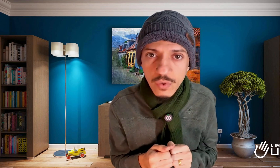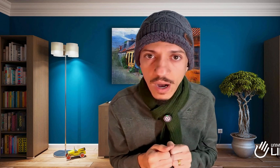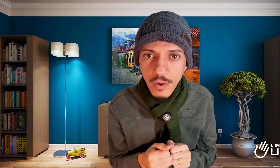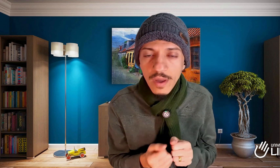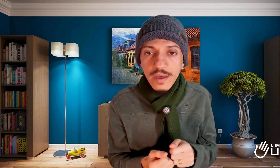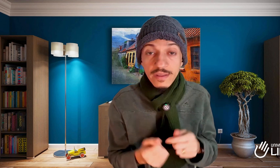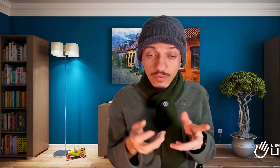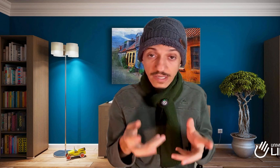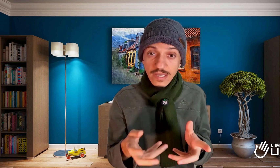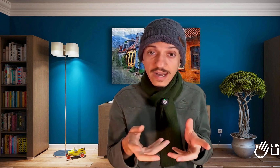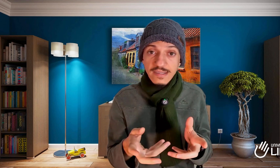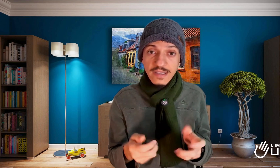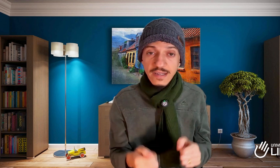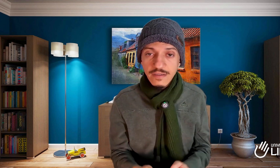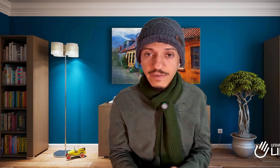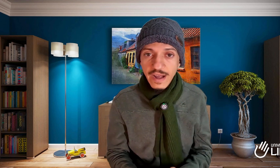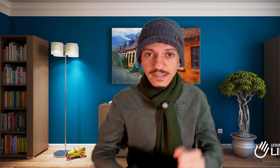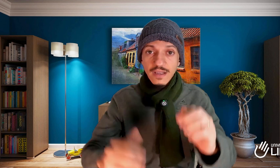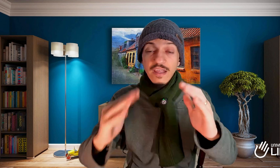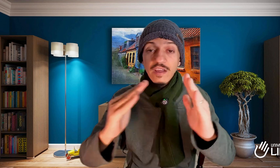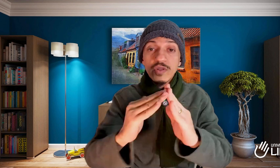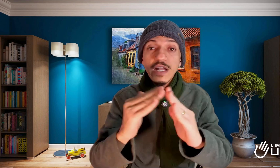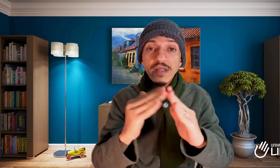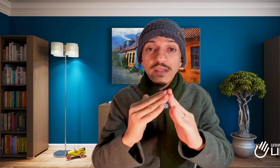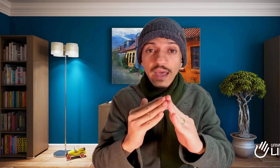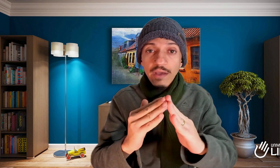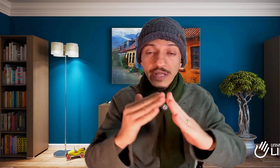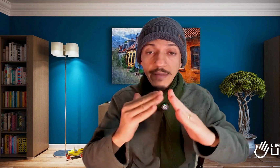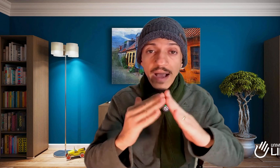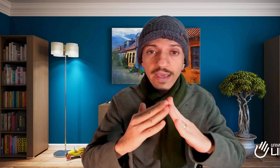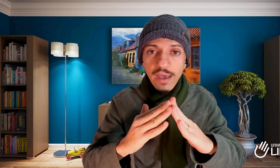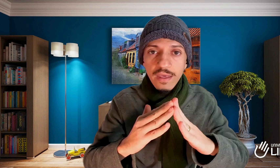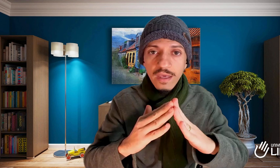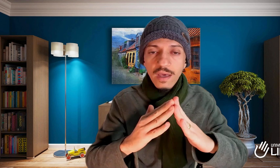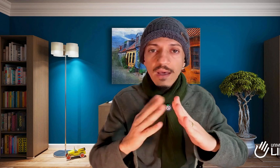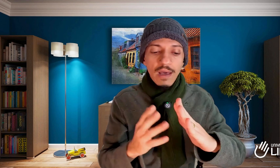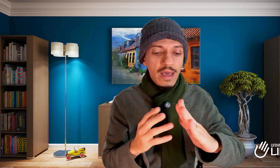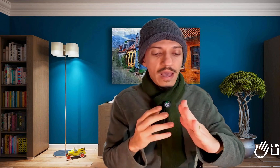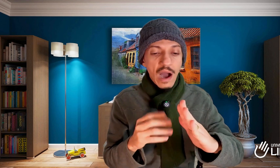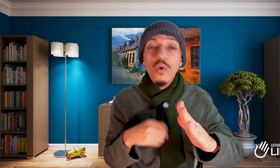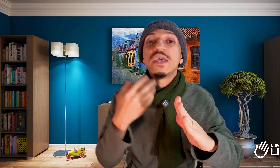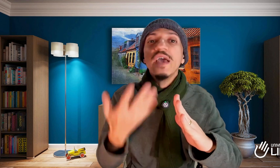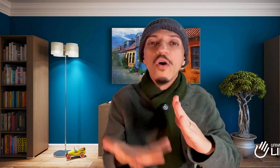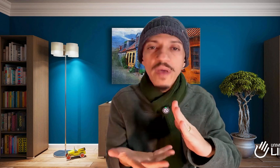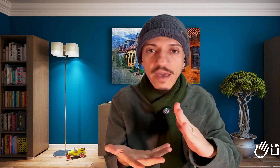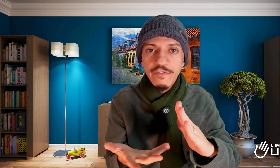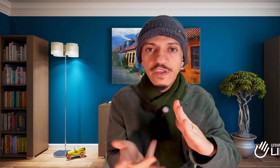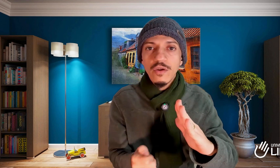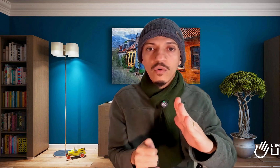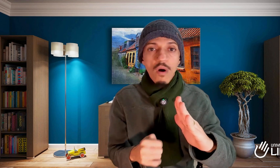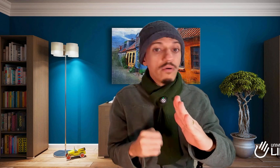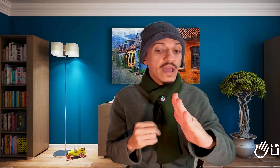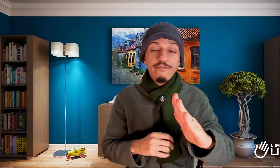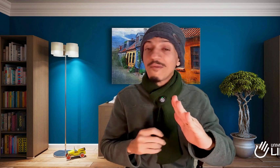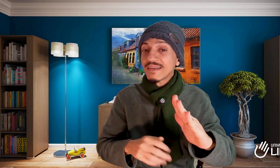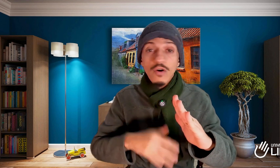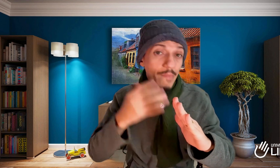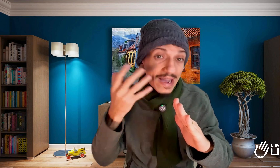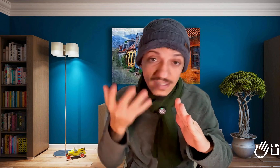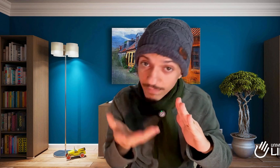visual. Então, nesse caso aqui, nessa frase, eu delimitei, eu demarquei aqui ao que eu me refiro, qual que é a informação mais